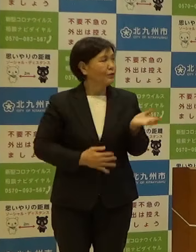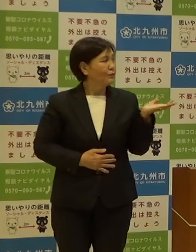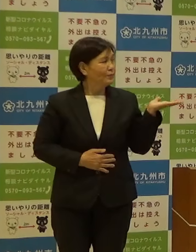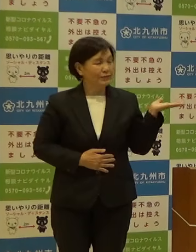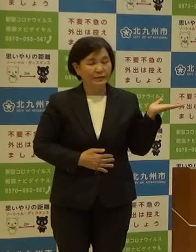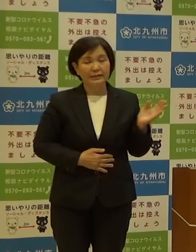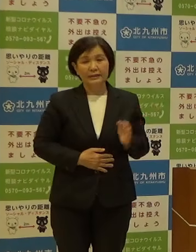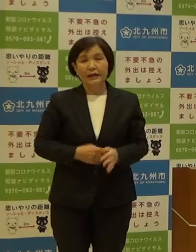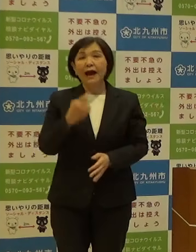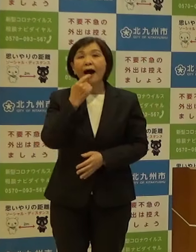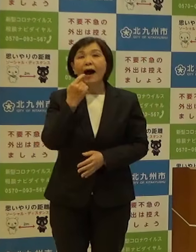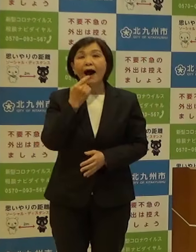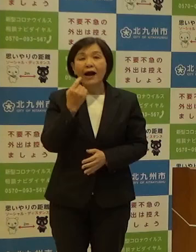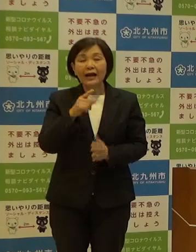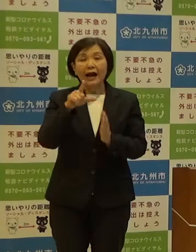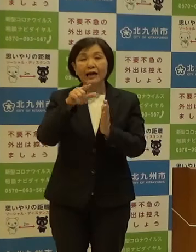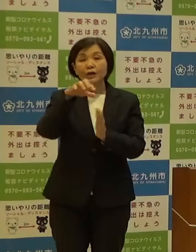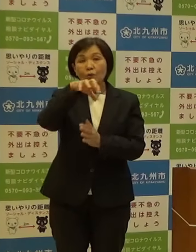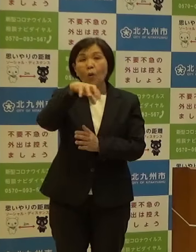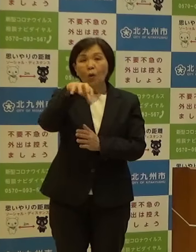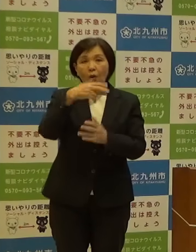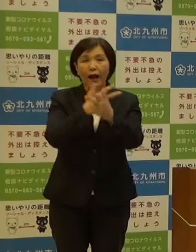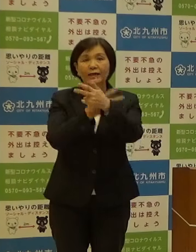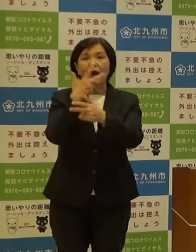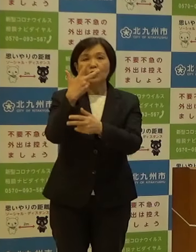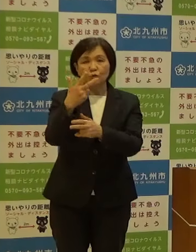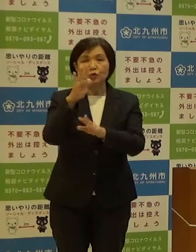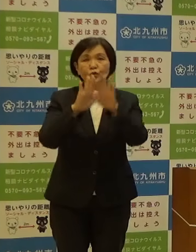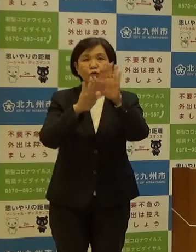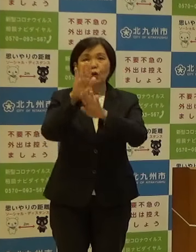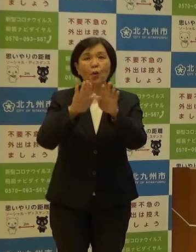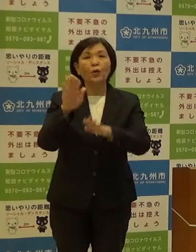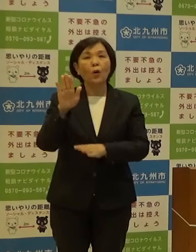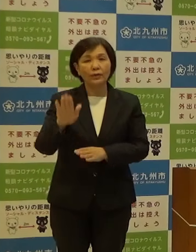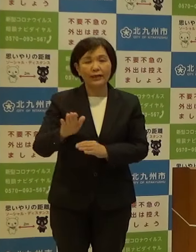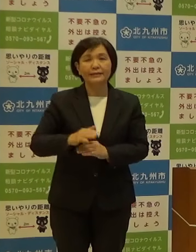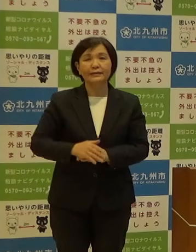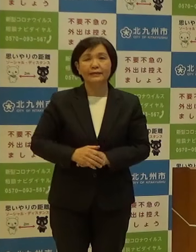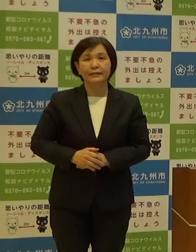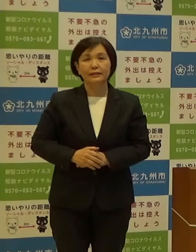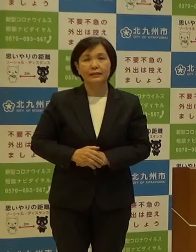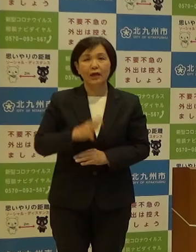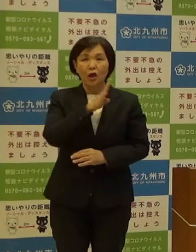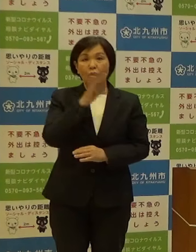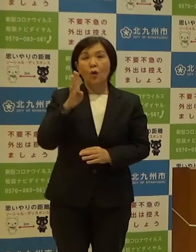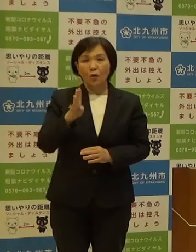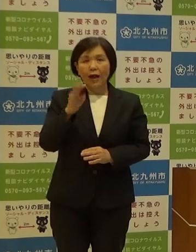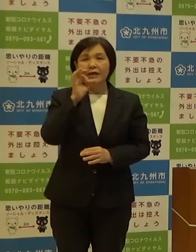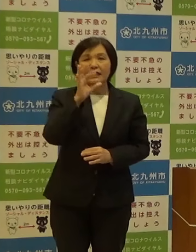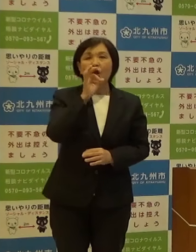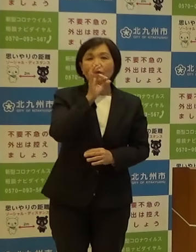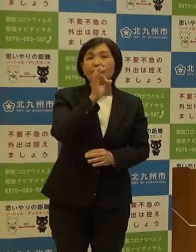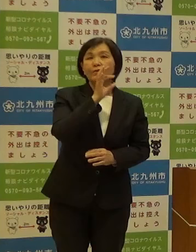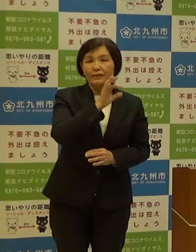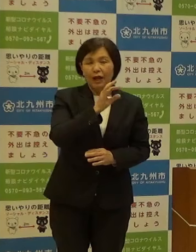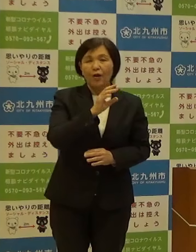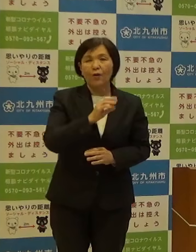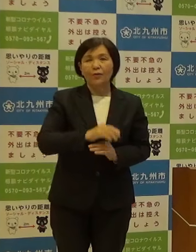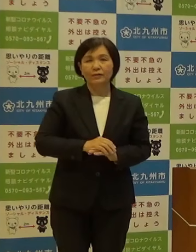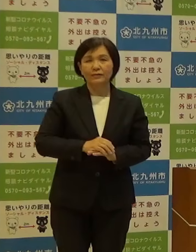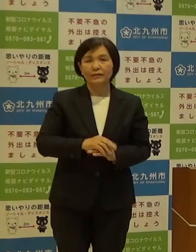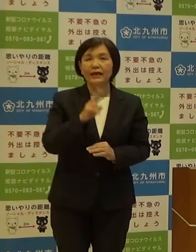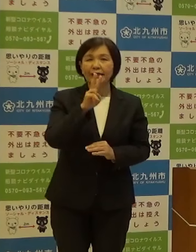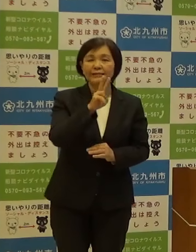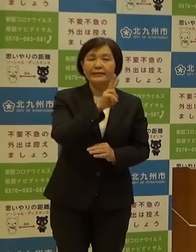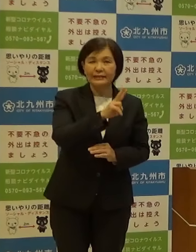赤字のところが北九州の状況であります。4日連続ゼロがつきまして、2件あり、1